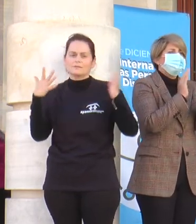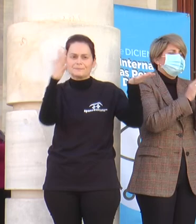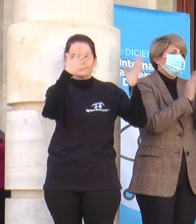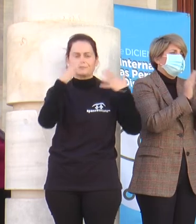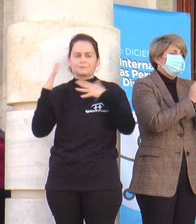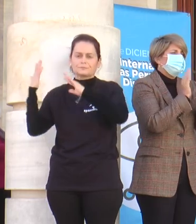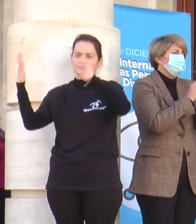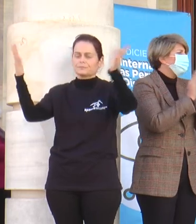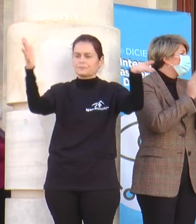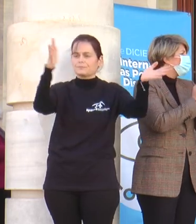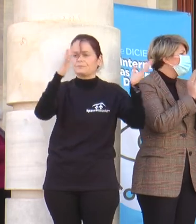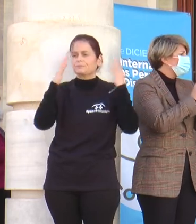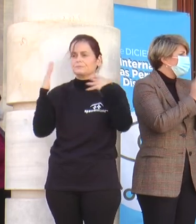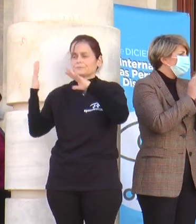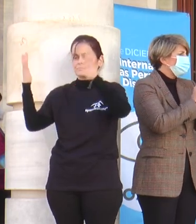Gracias.